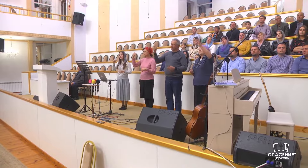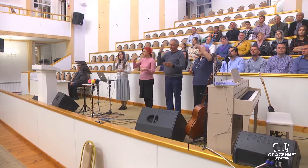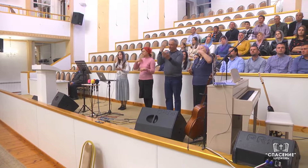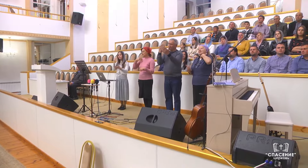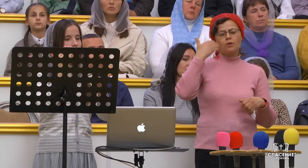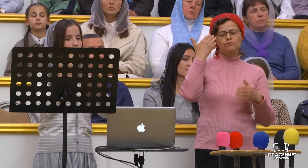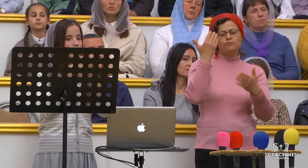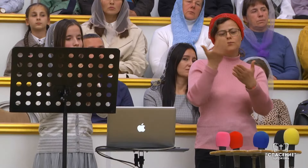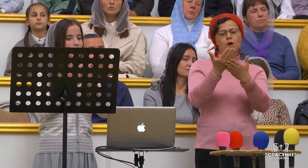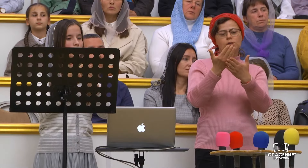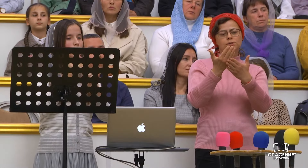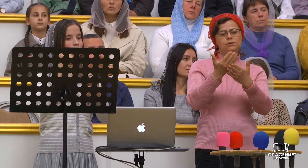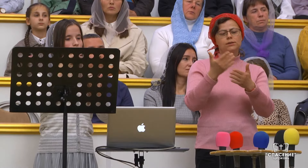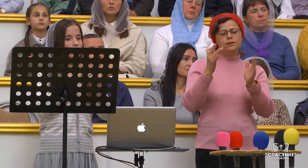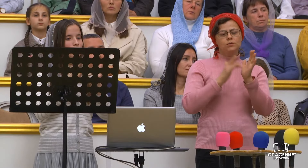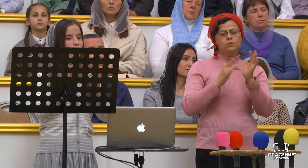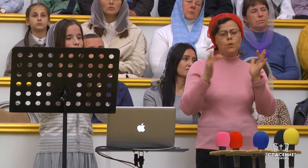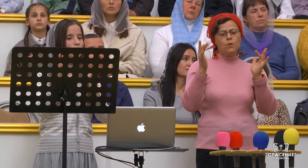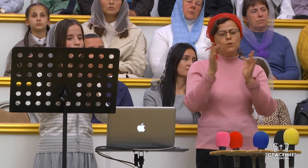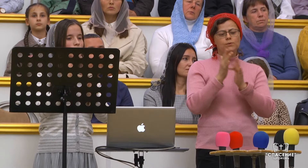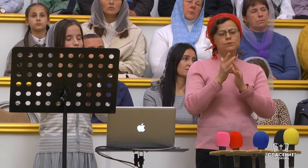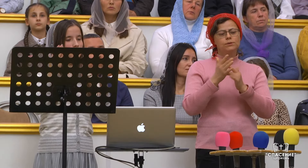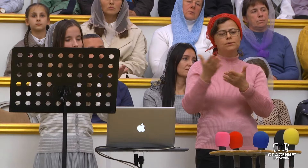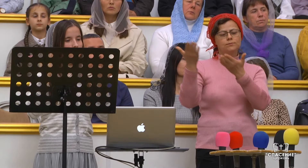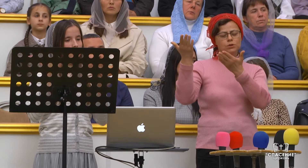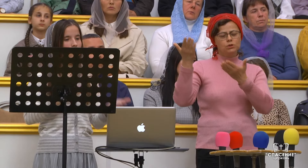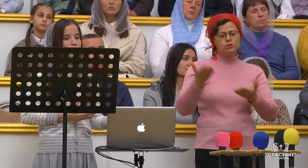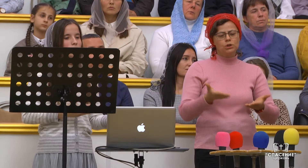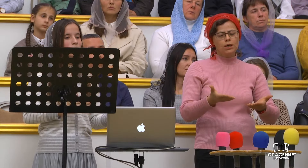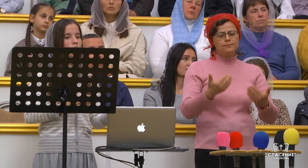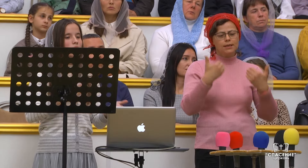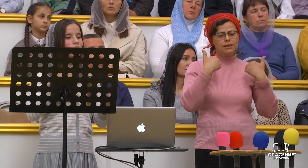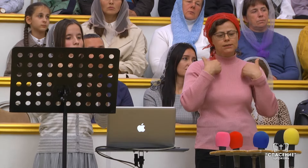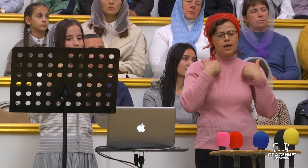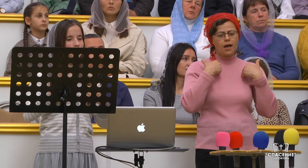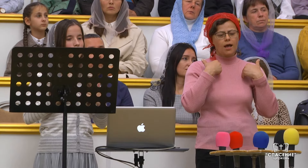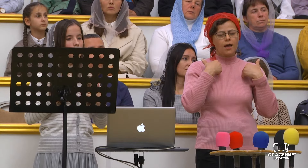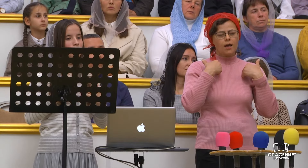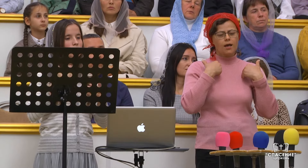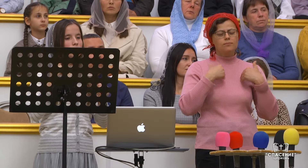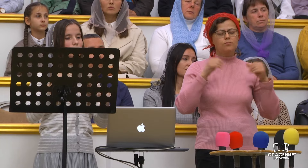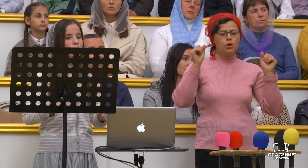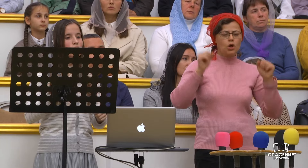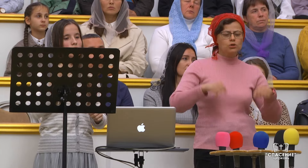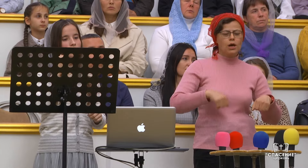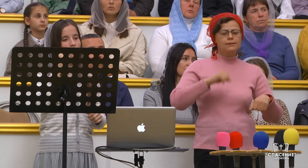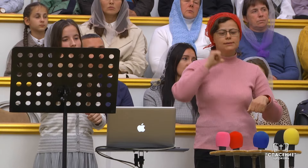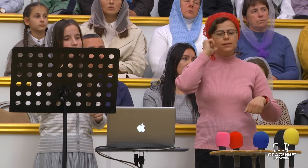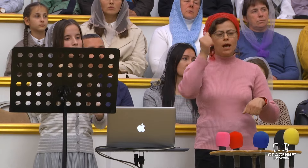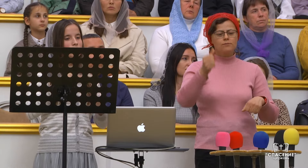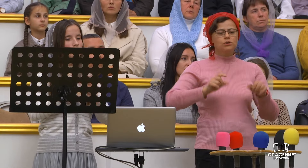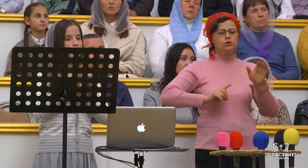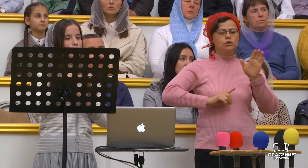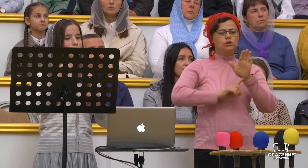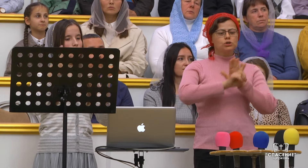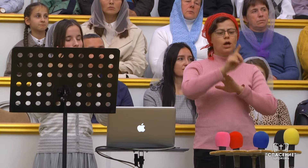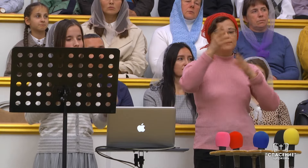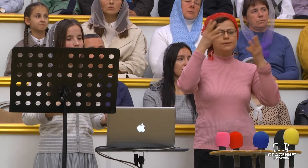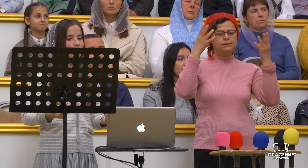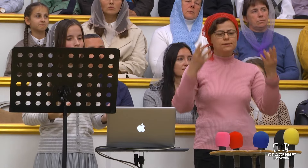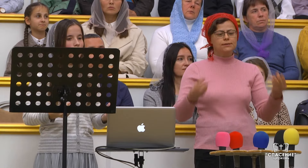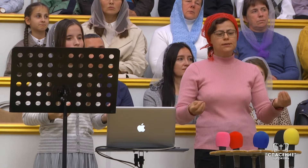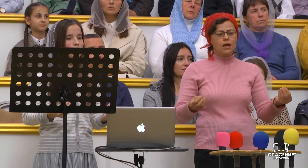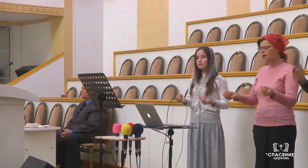твой, Иисус, приходи за мной? Может, завтра настанет